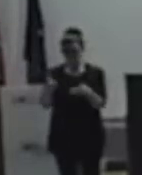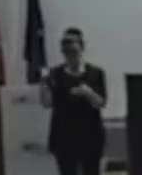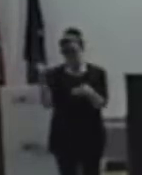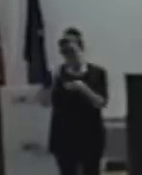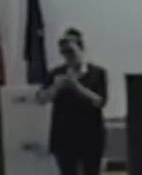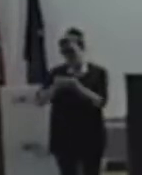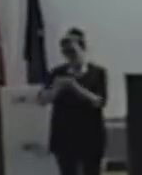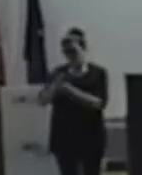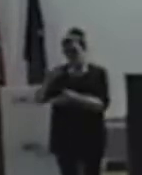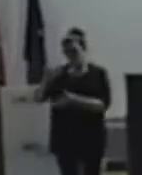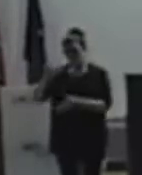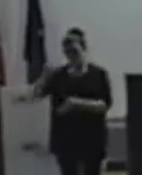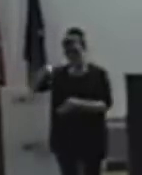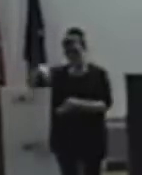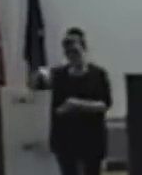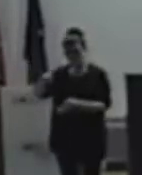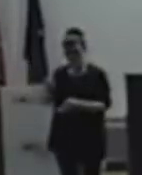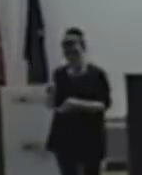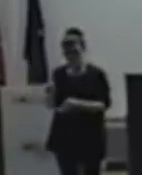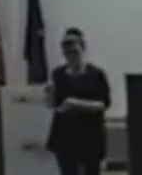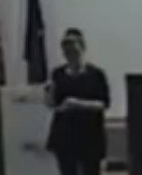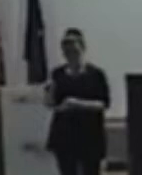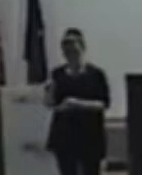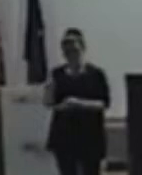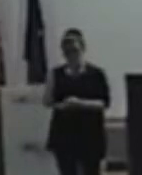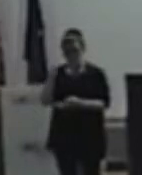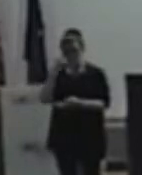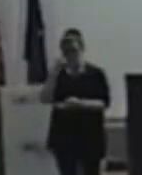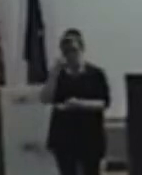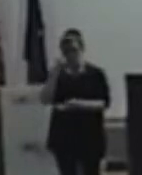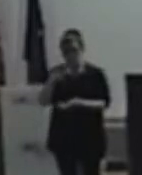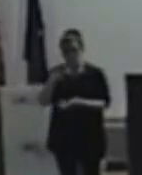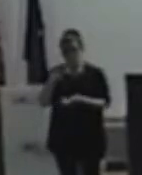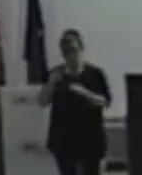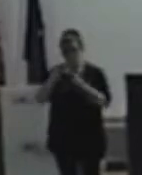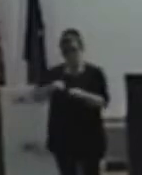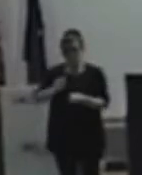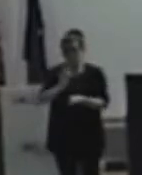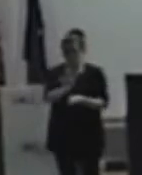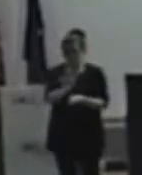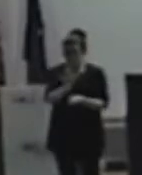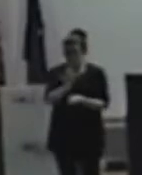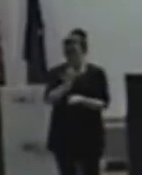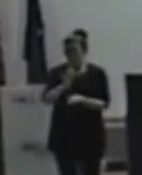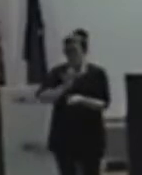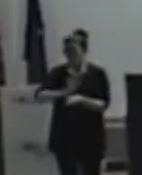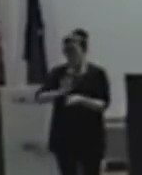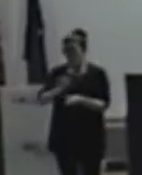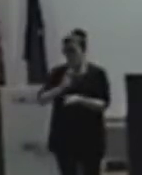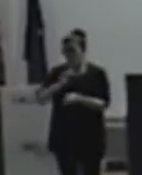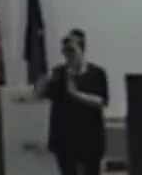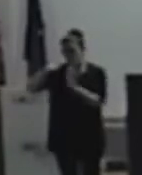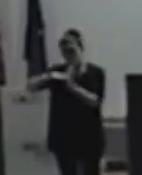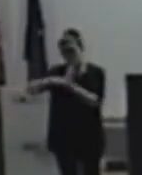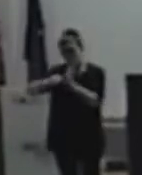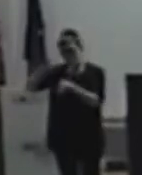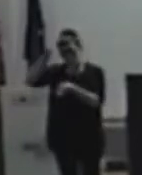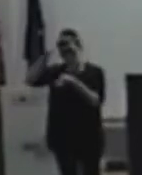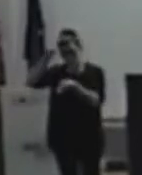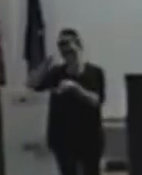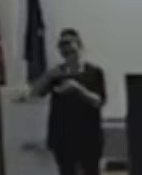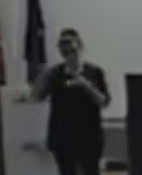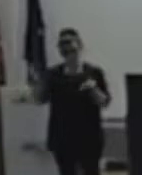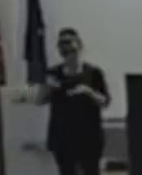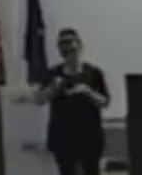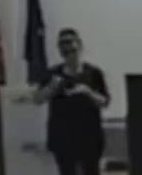antes de, bueno, qué potenciales beneficios, qué indicaciones específicas podemos destacar y qué